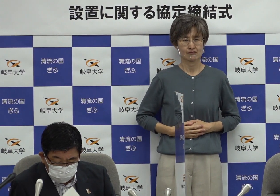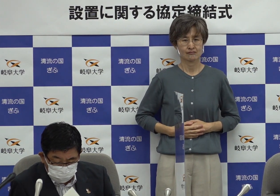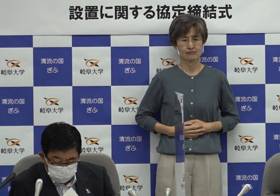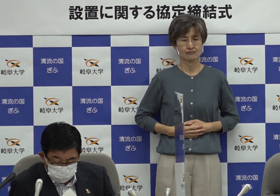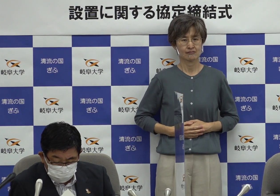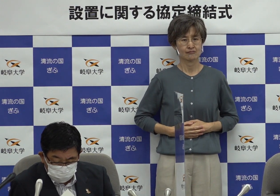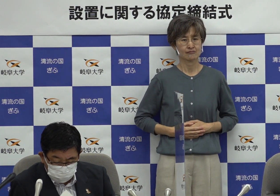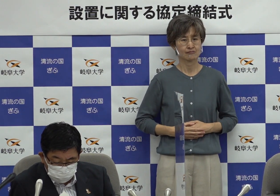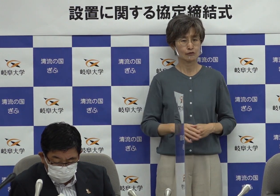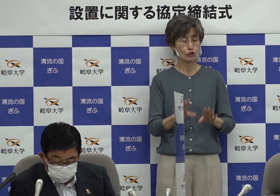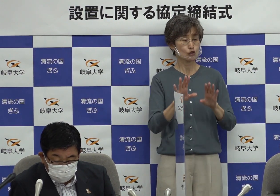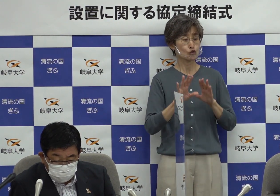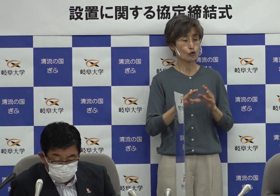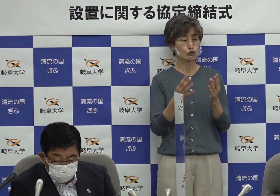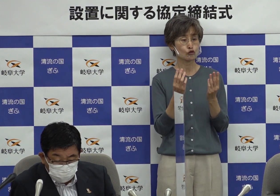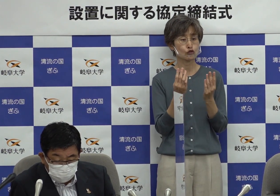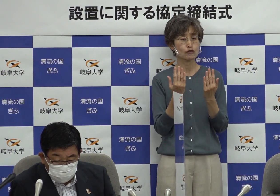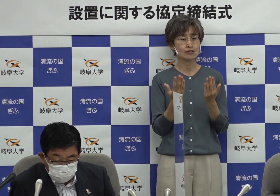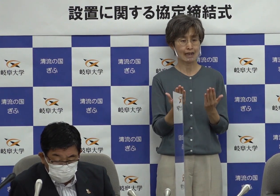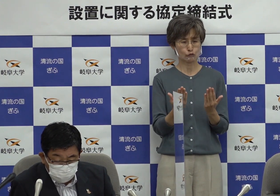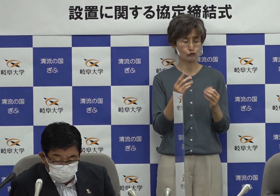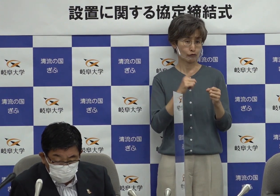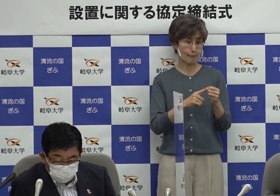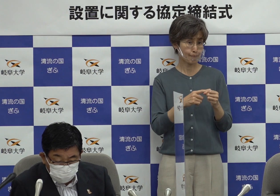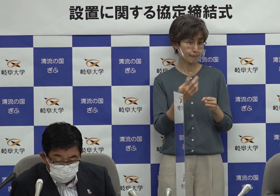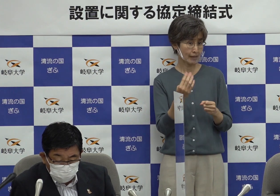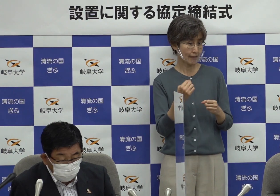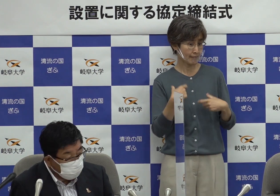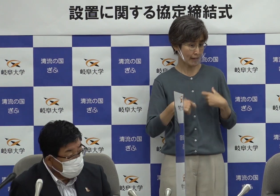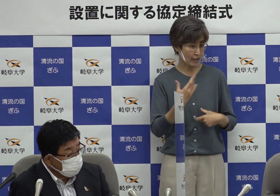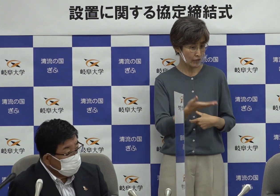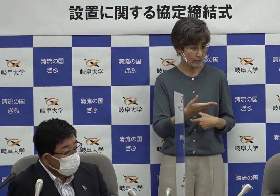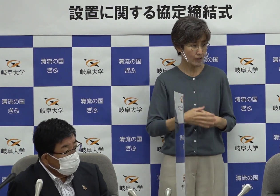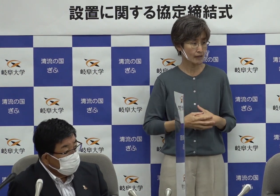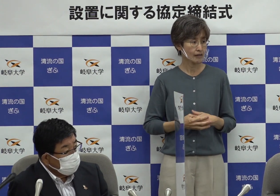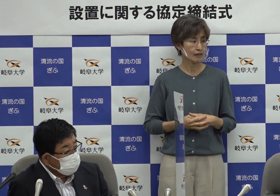実際に受講する学年は何年生でしょうか。